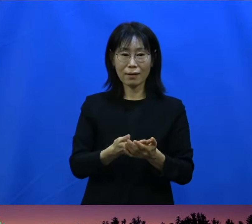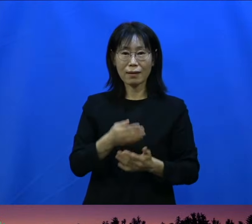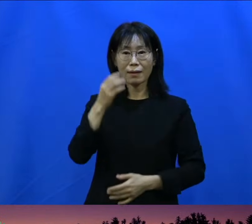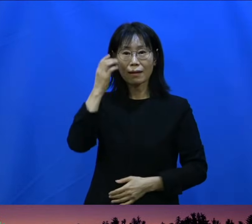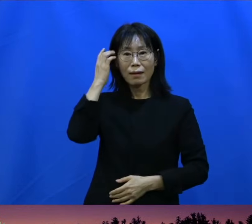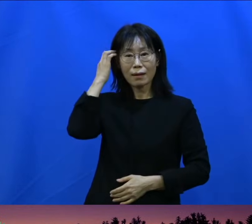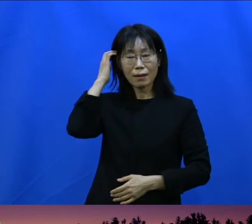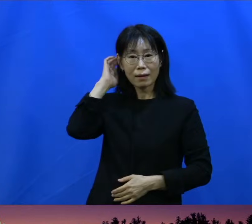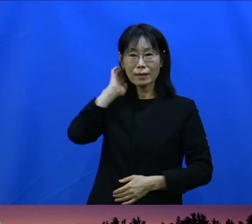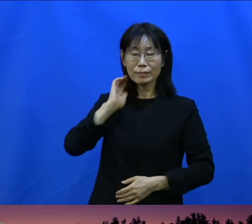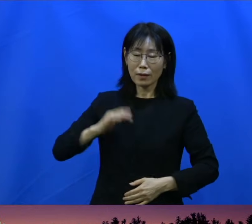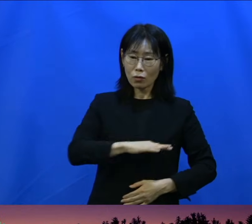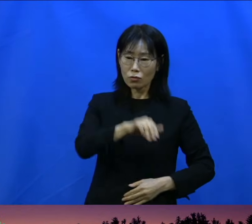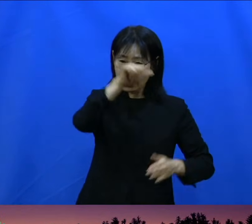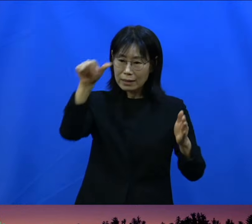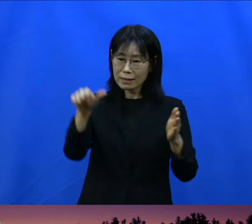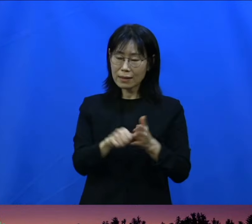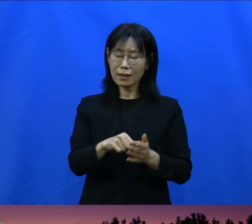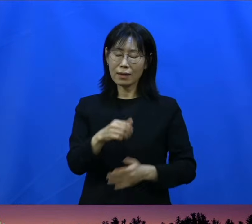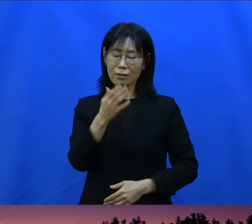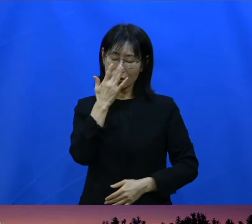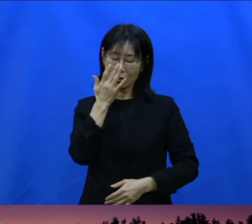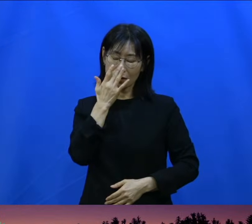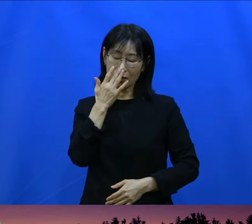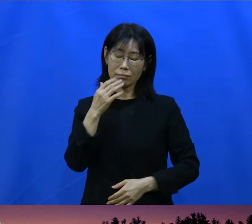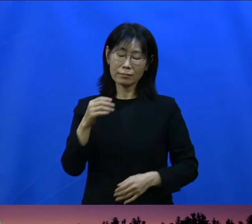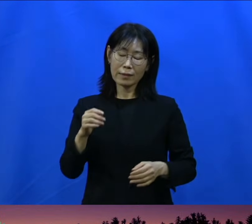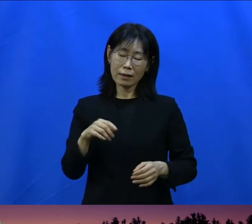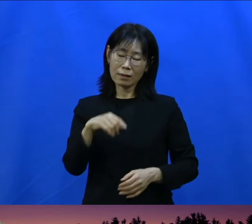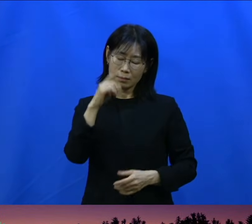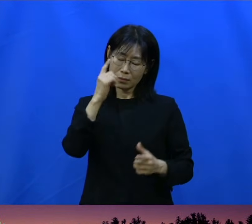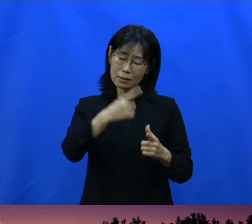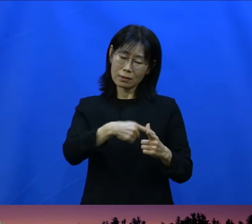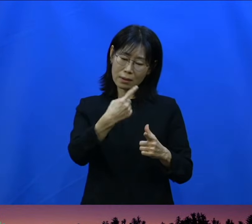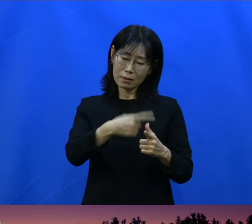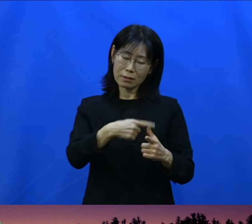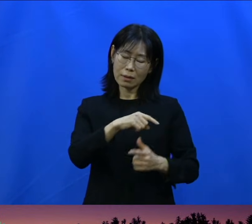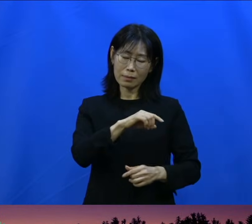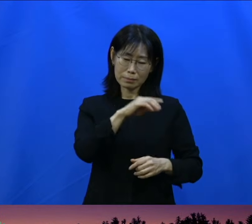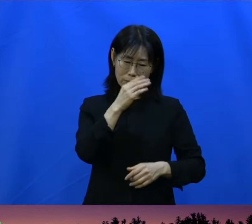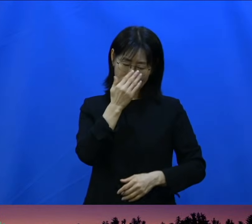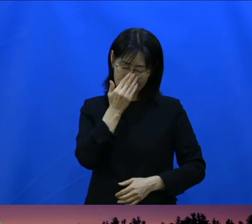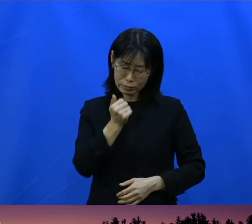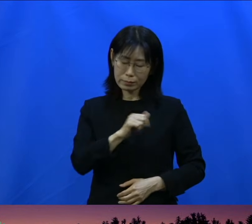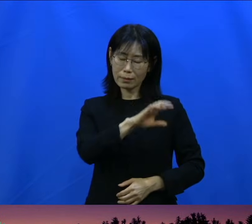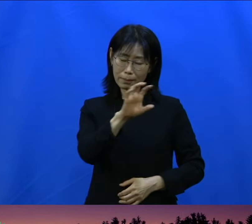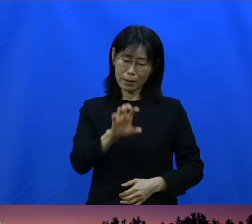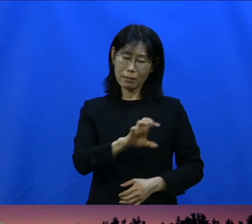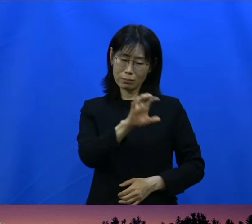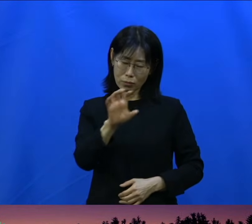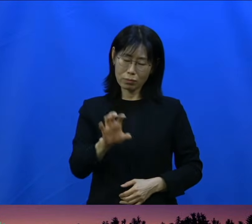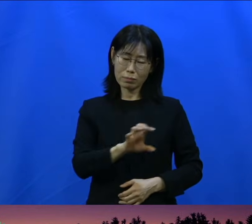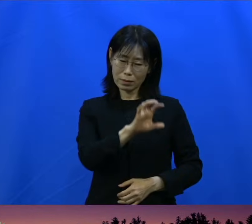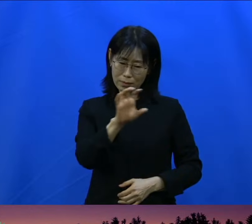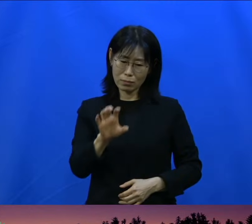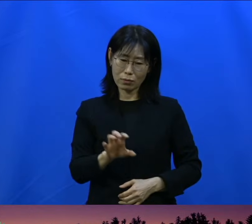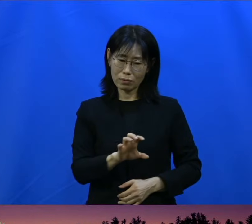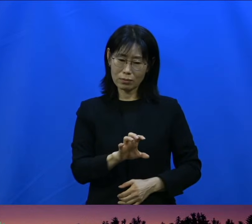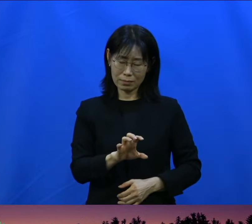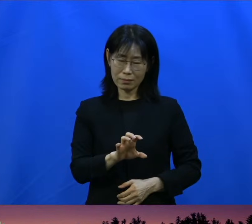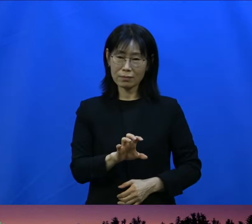왜 밋밋하고 그냥 어제도 오늘이고 똑같이 그냥 쭉 이렇게 밋밋하게 변화 없이